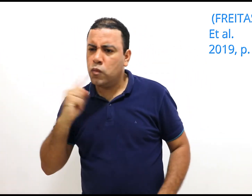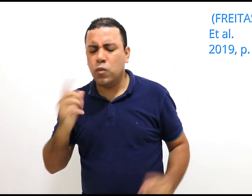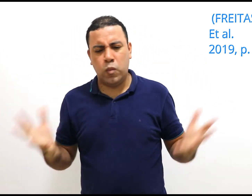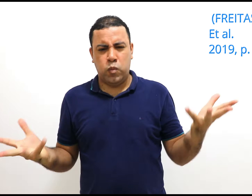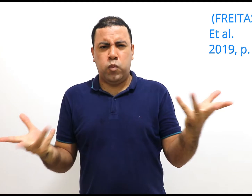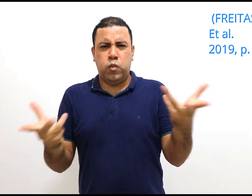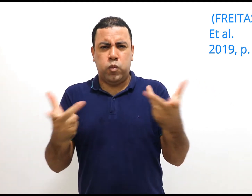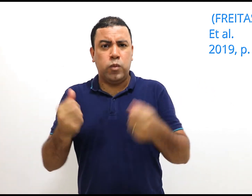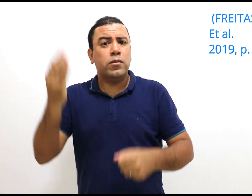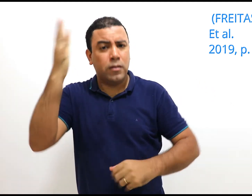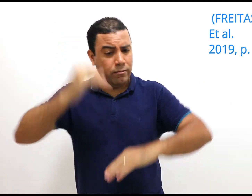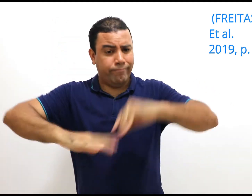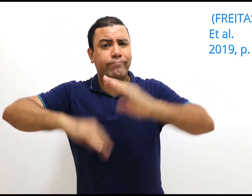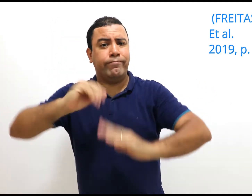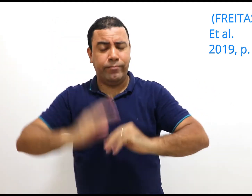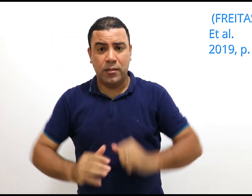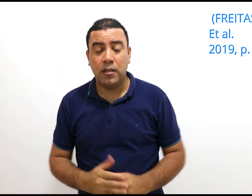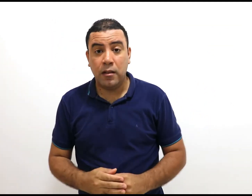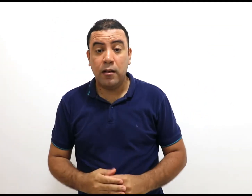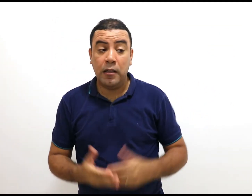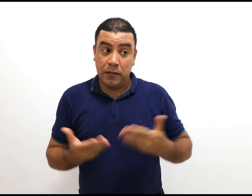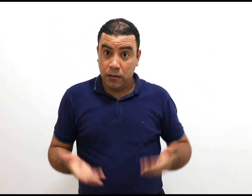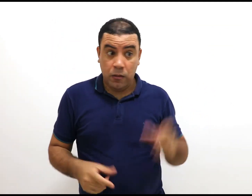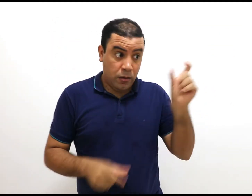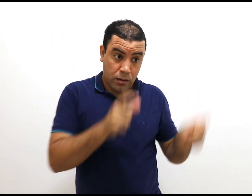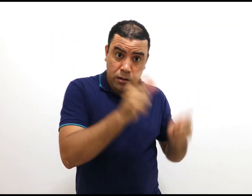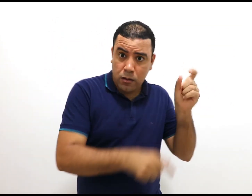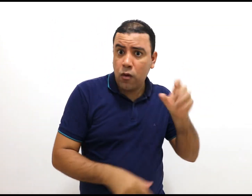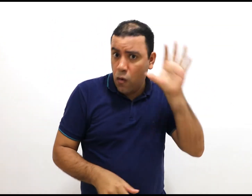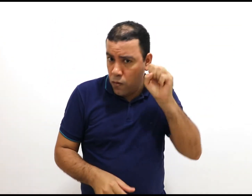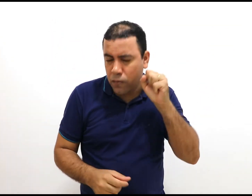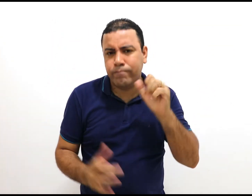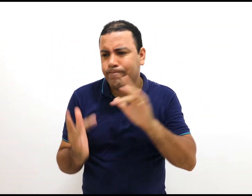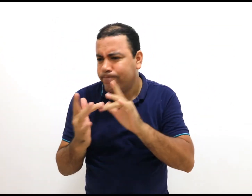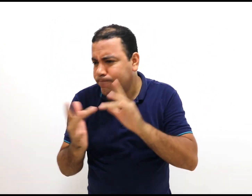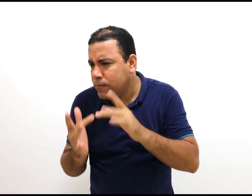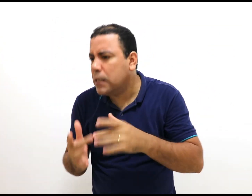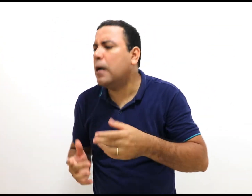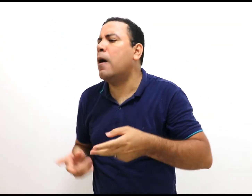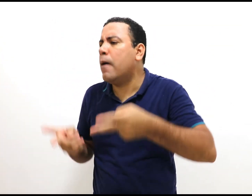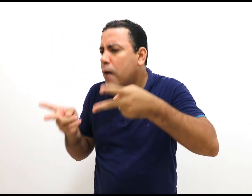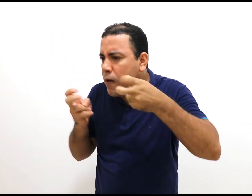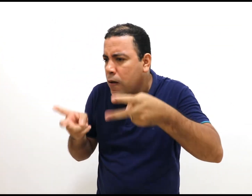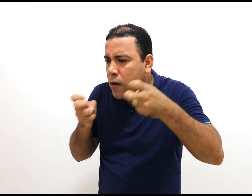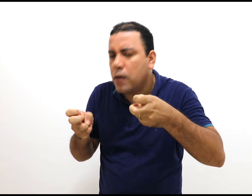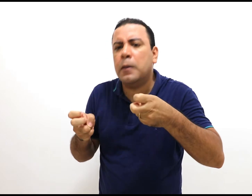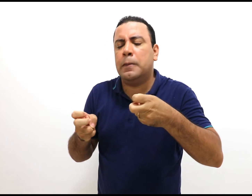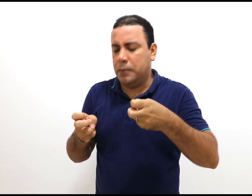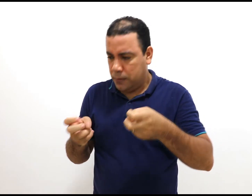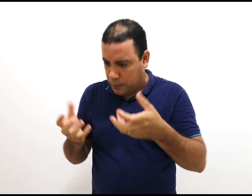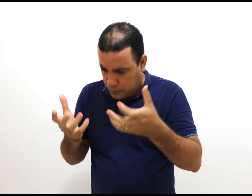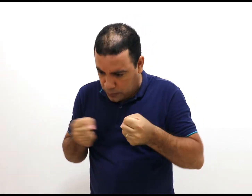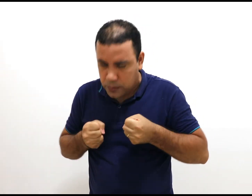ouvintes também podem reconhecer e adaptar para elaborar recursos visuais em suas